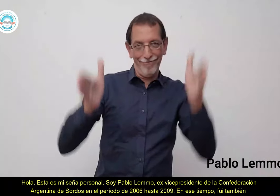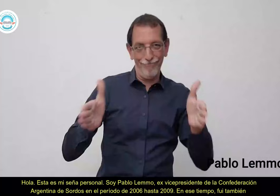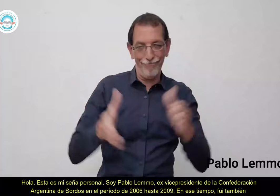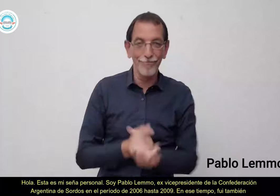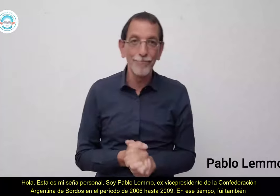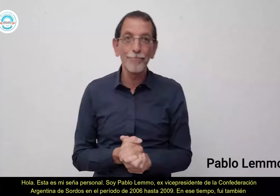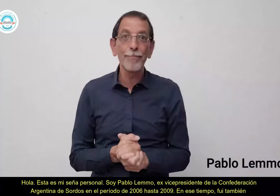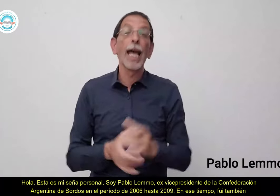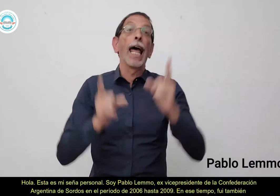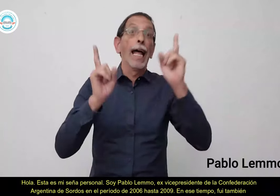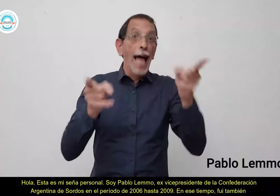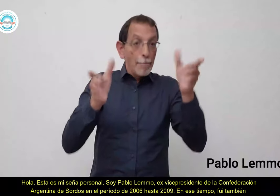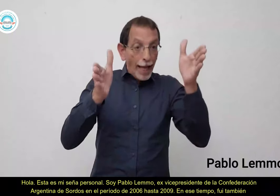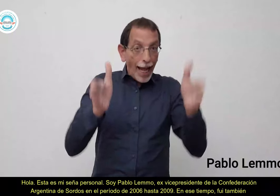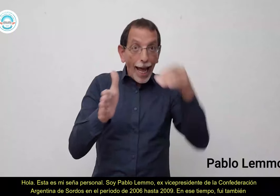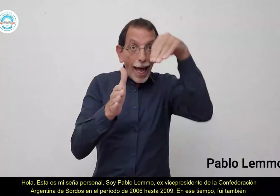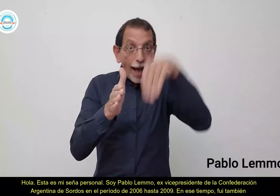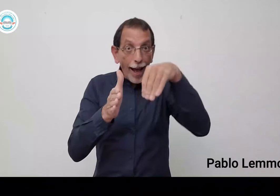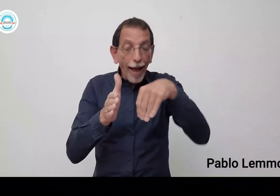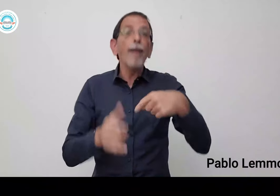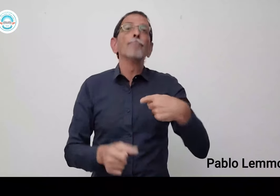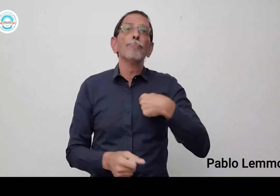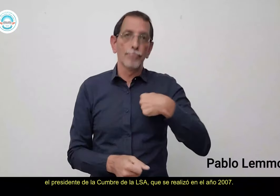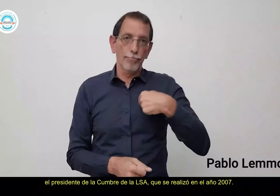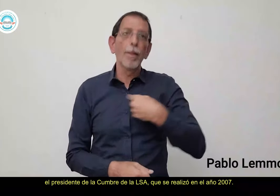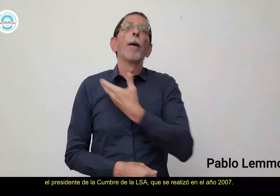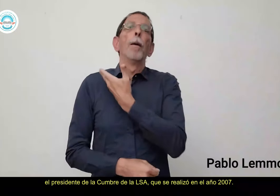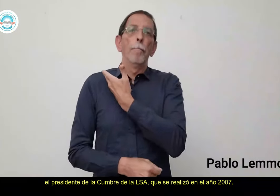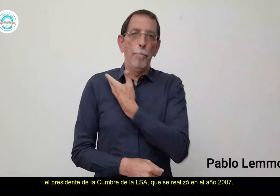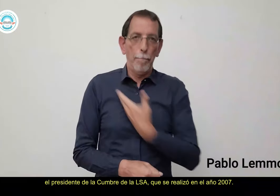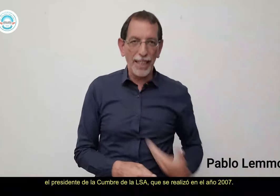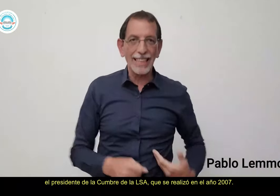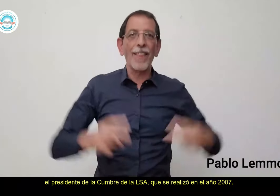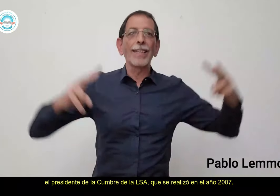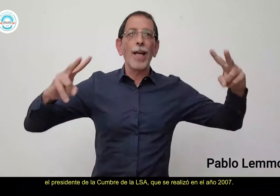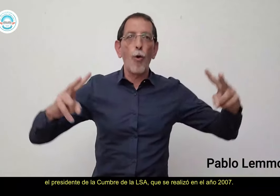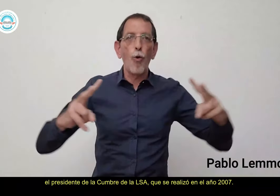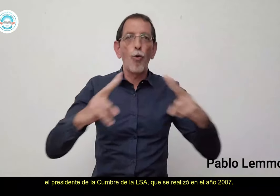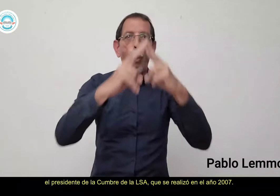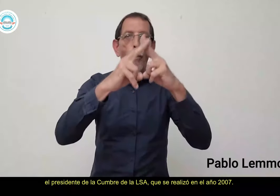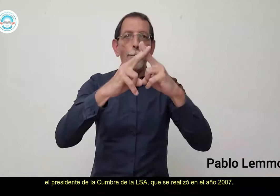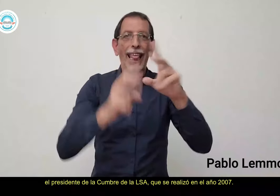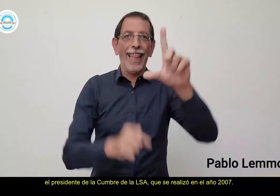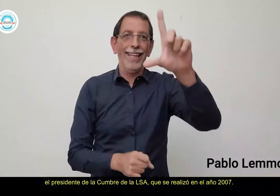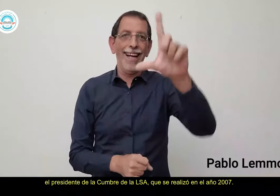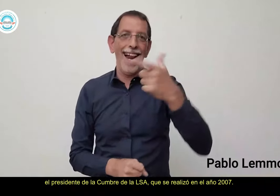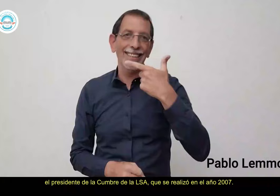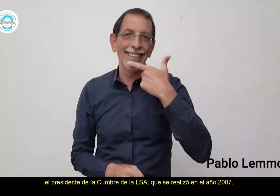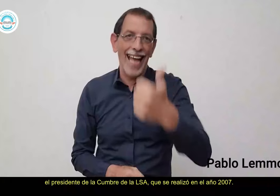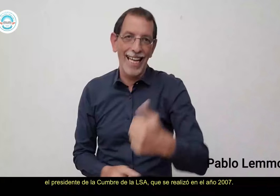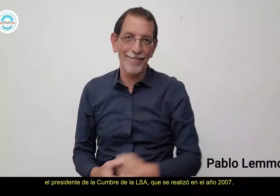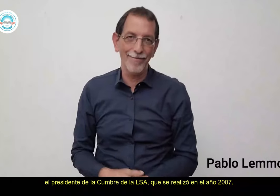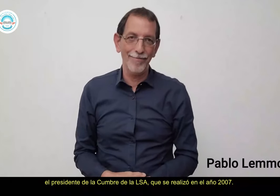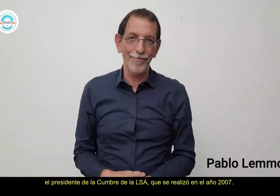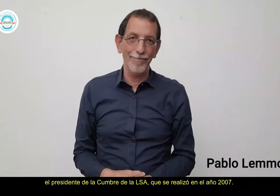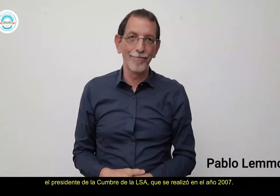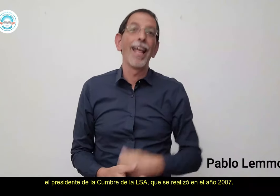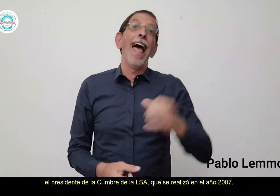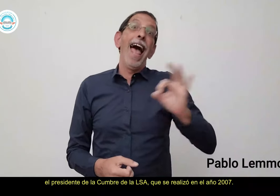En ese tiempo, fui también el presidente de la cumbre de la LSA, que se realizó en